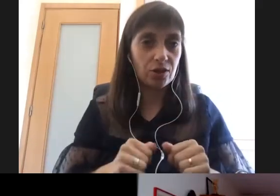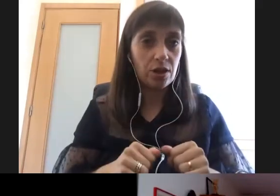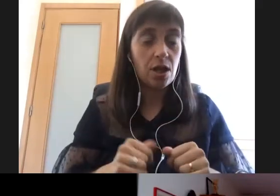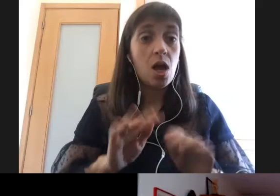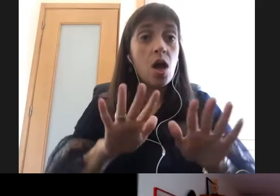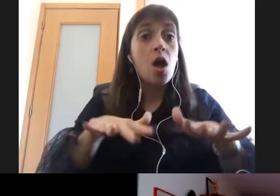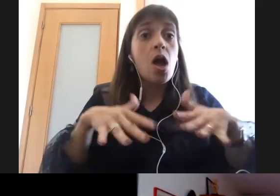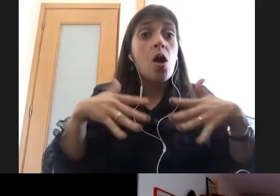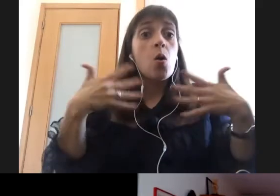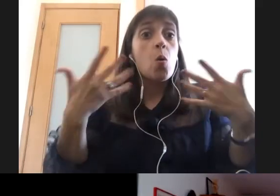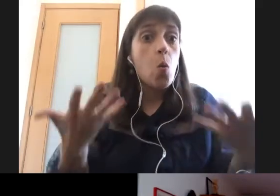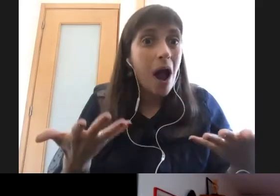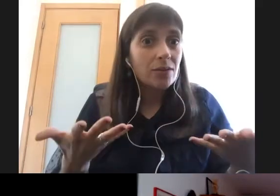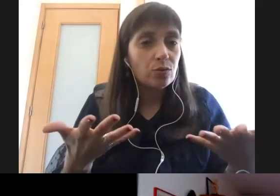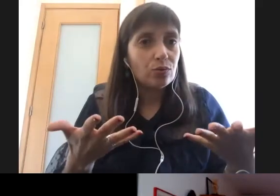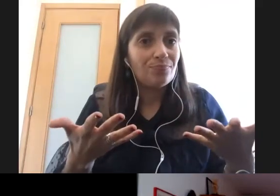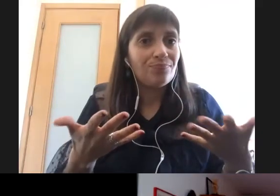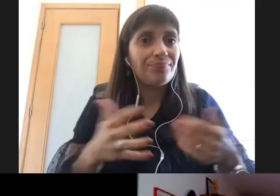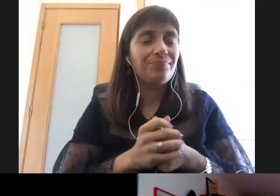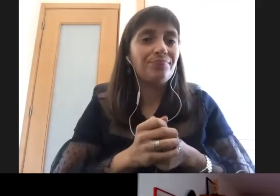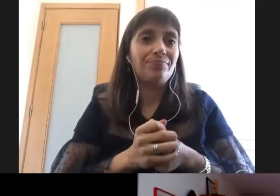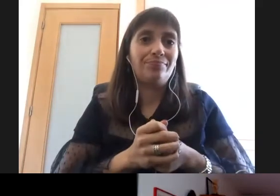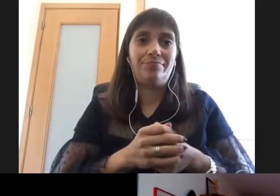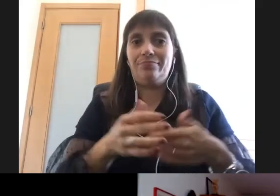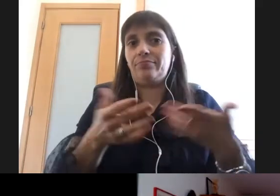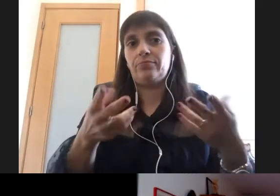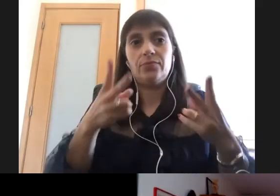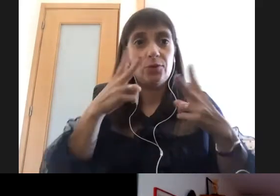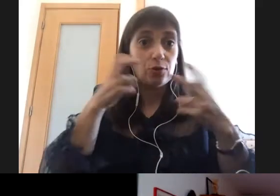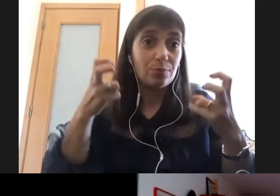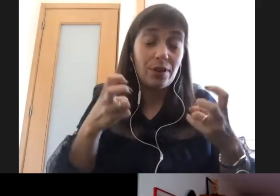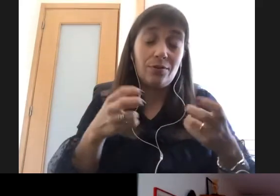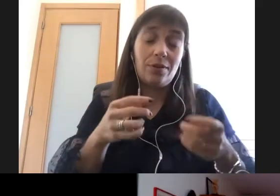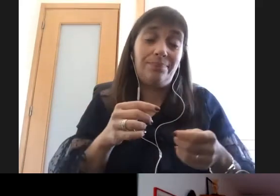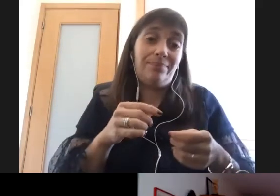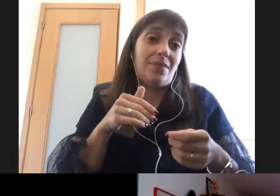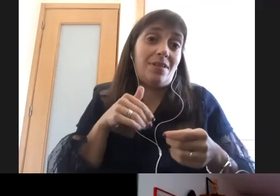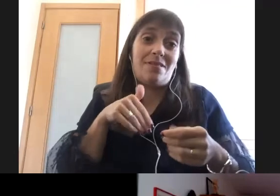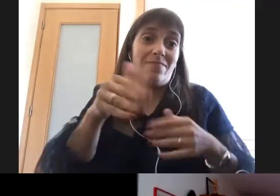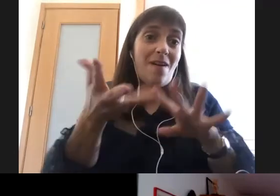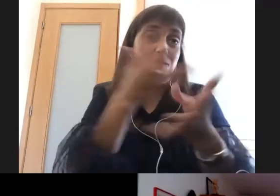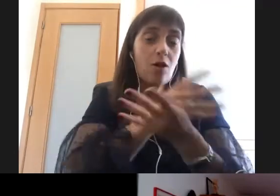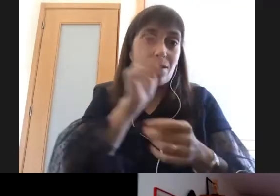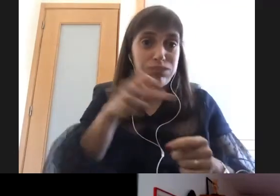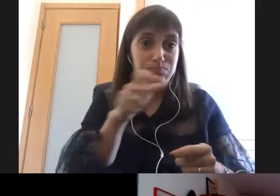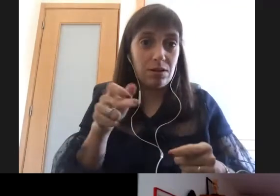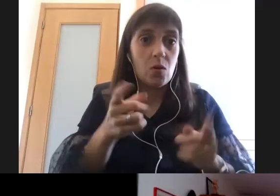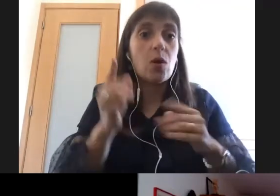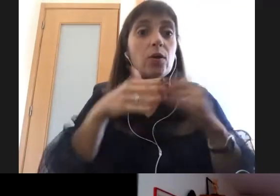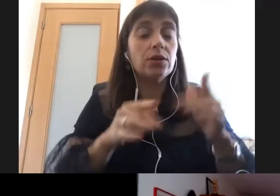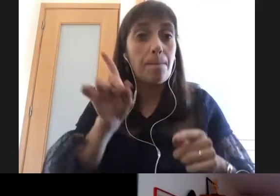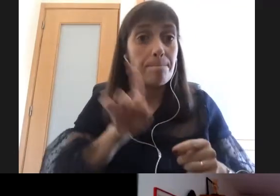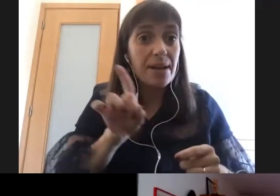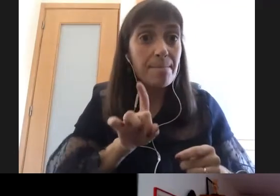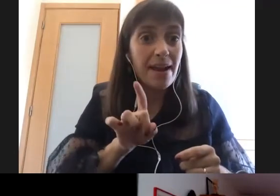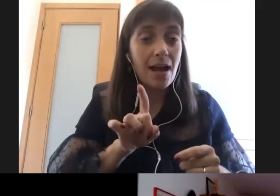foi desmanchada a revolta dos Inconfidentes de Minas, a primeira impressão dos portugueses tinha sido